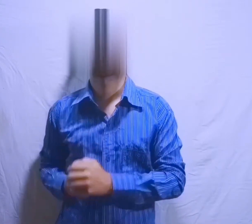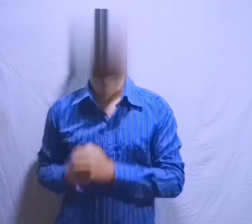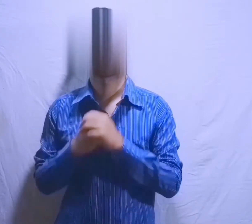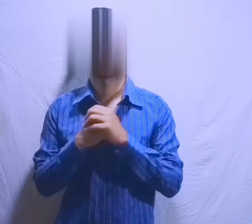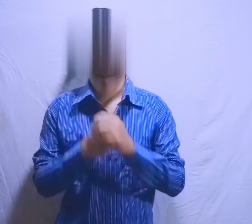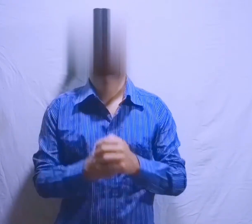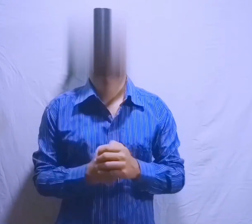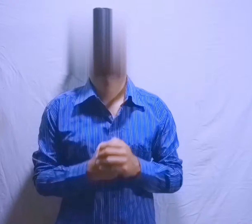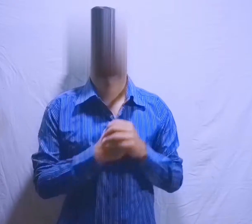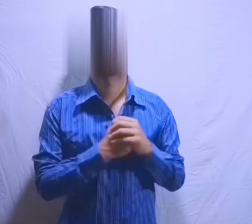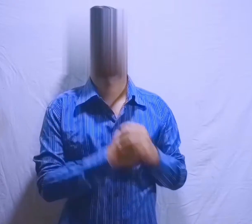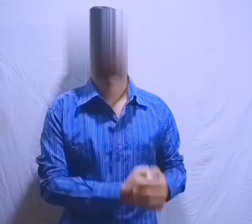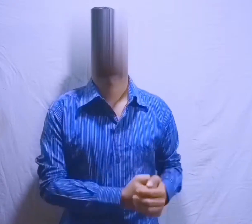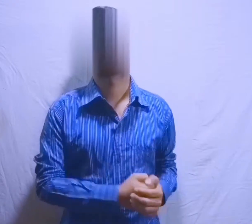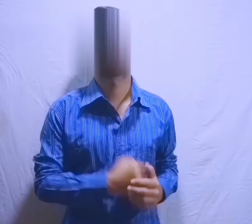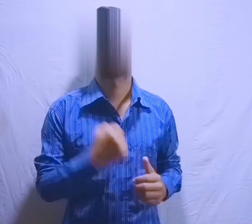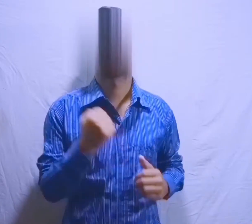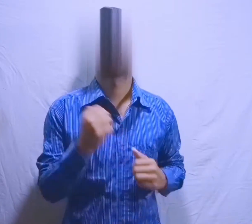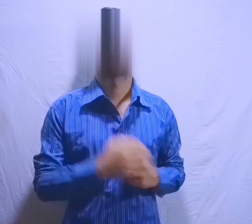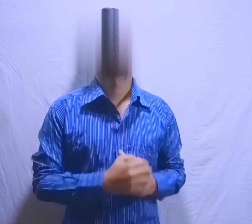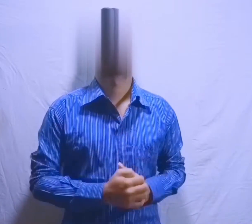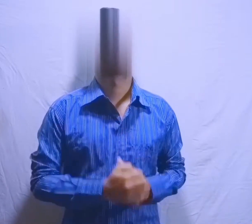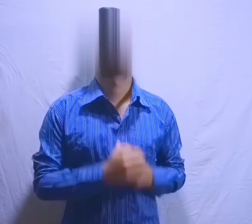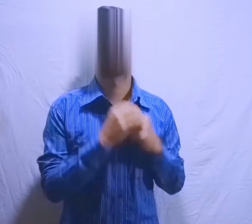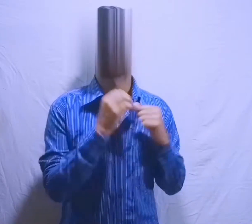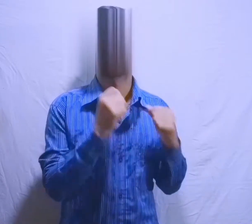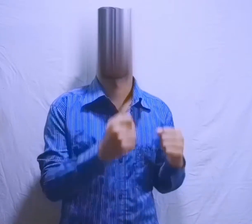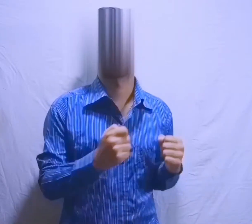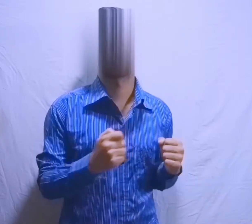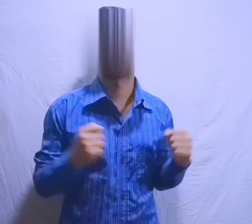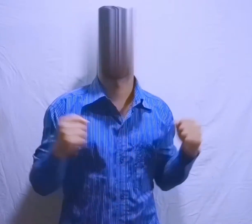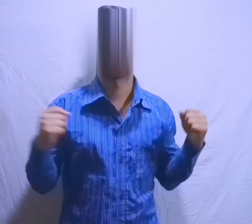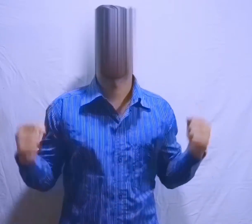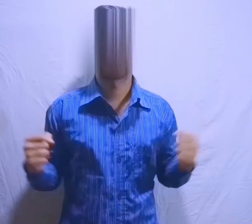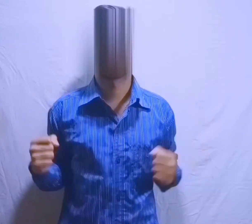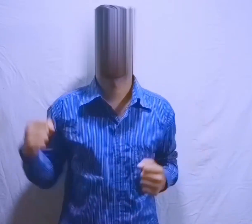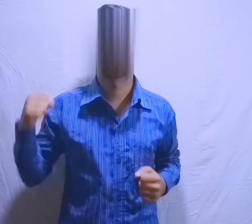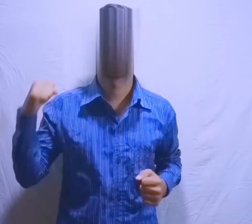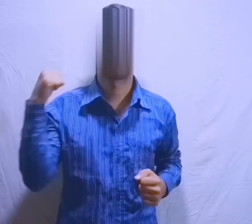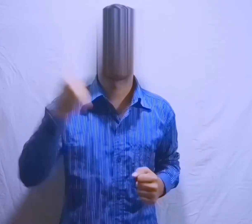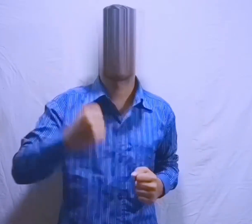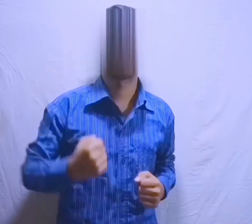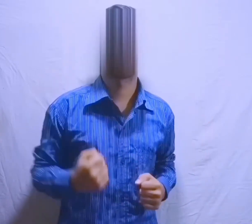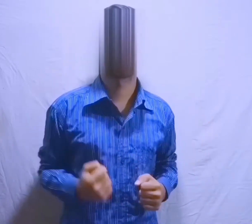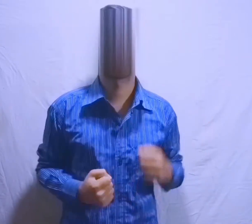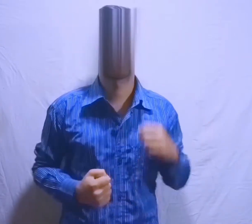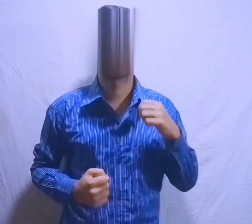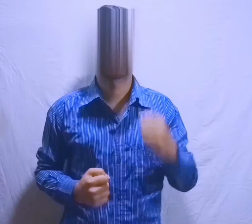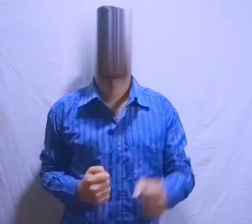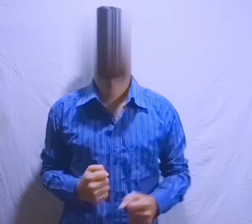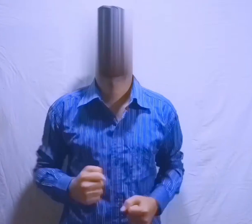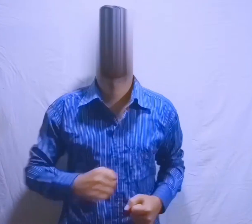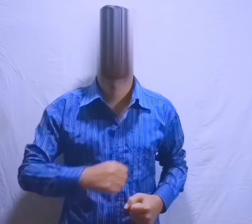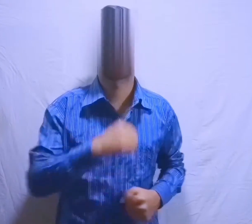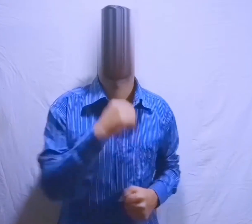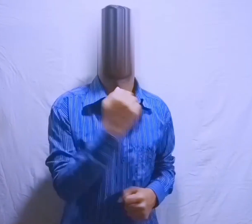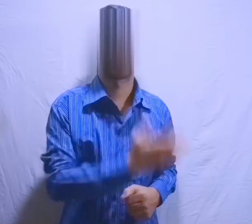415 মিলিগ্রাম পটাশিয়াম আর 34 মিলিগ্রাম ফসফরাস। হজমের সমস্যার সমাধানে বা